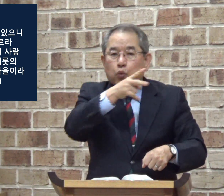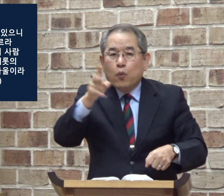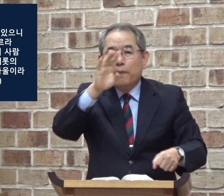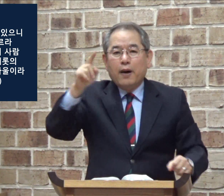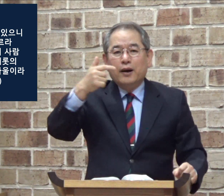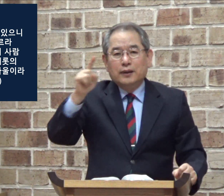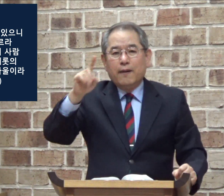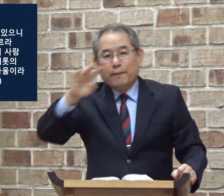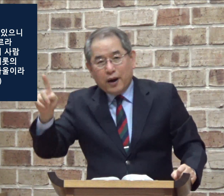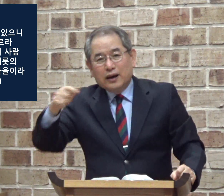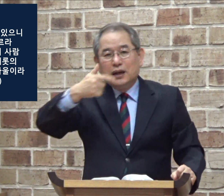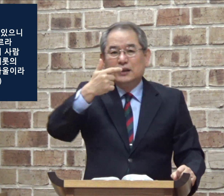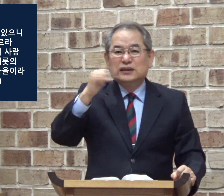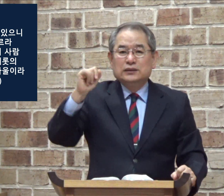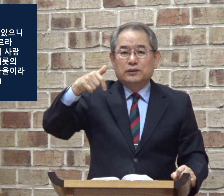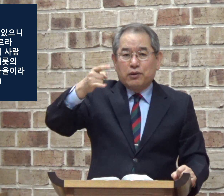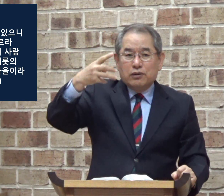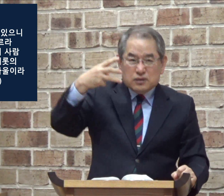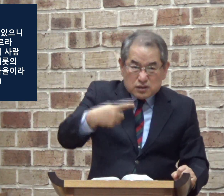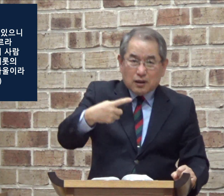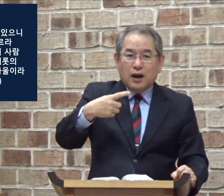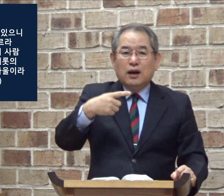안디옥 교회에 선지자들과 교사들이 있으니 곧 바나바와